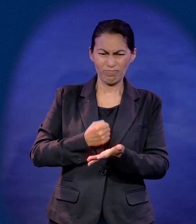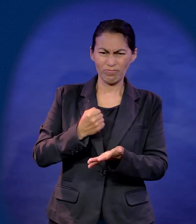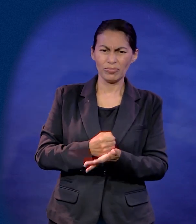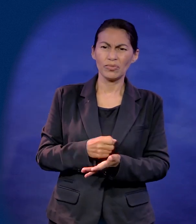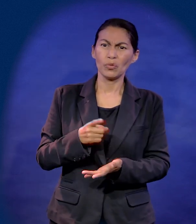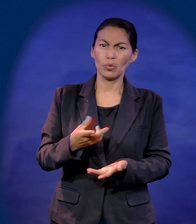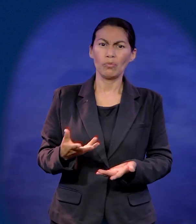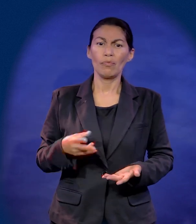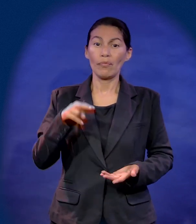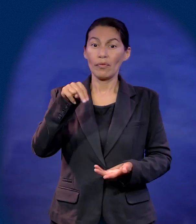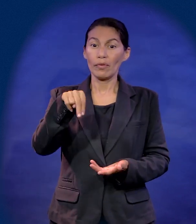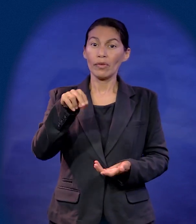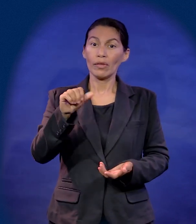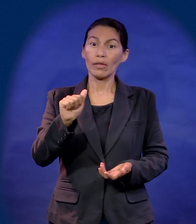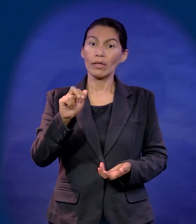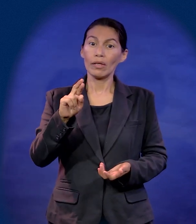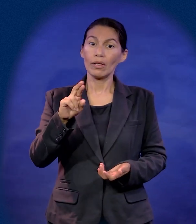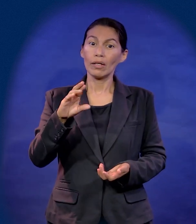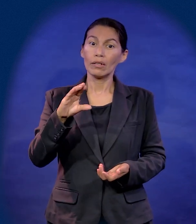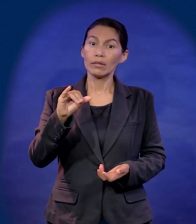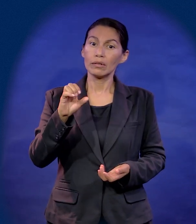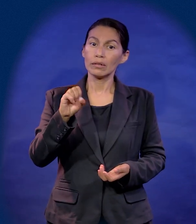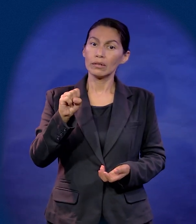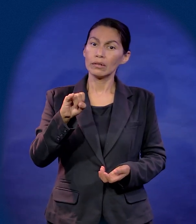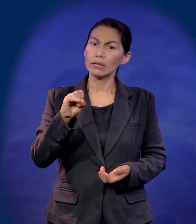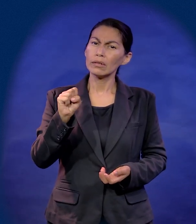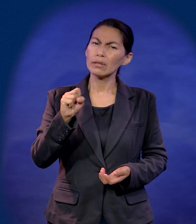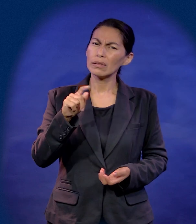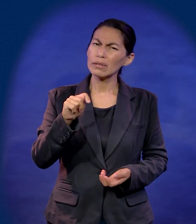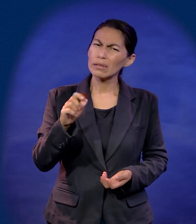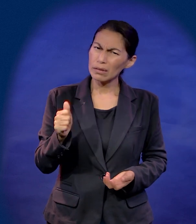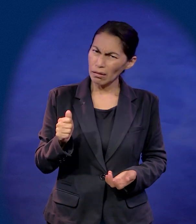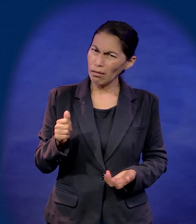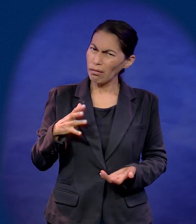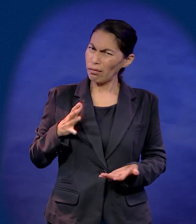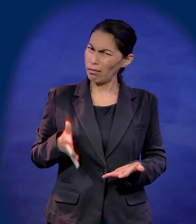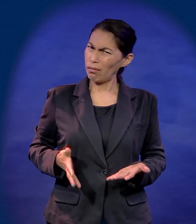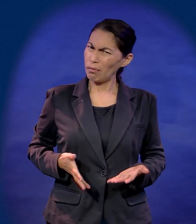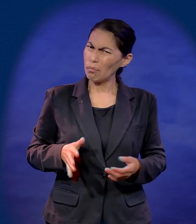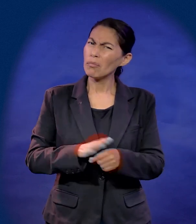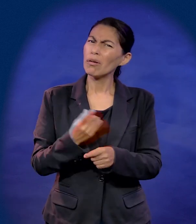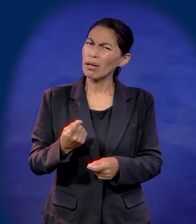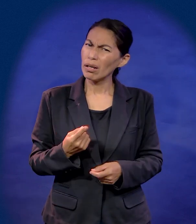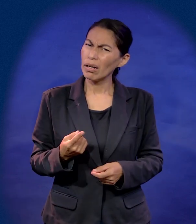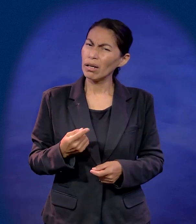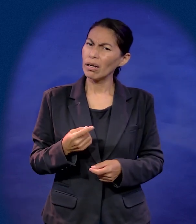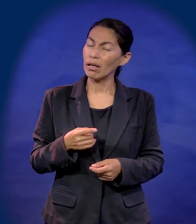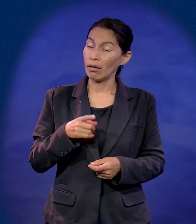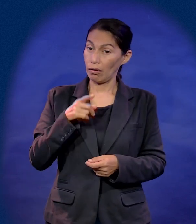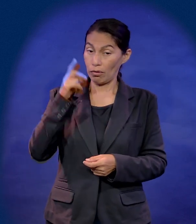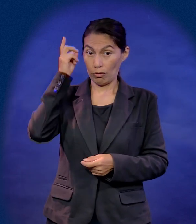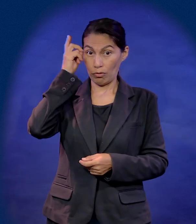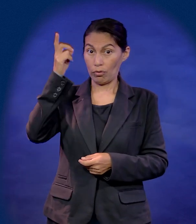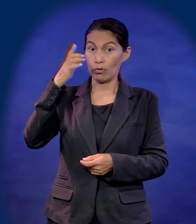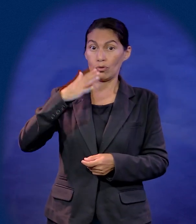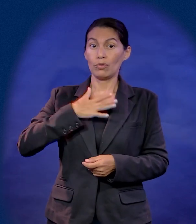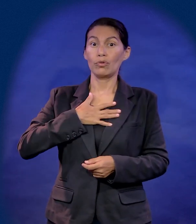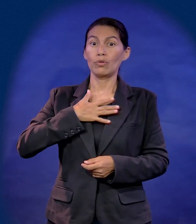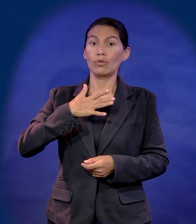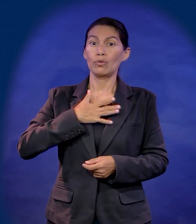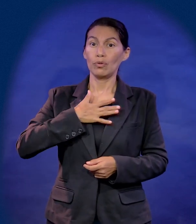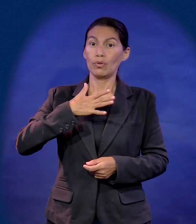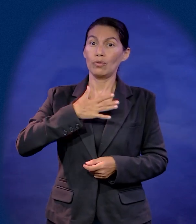Oso, sentí feo escuchar a que alguien dijera que mi Dios era narcisista. A ver, explícame por qué. No, pues